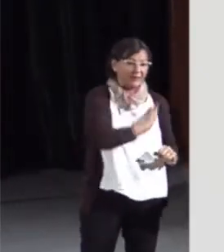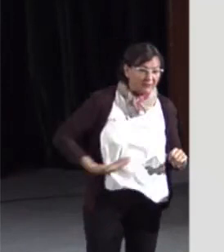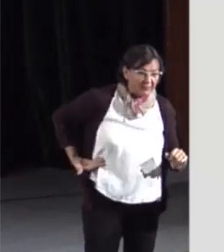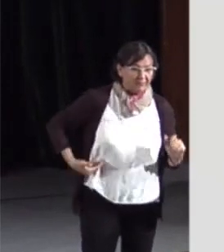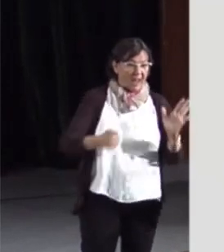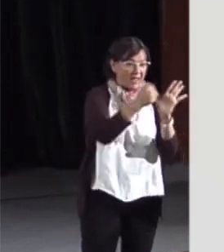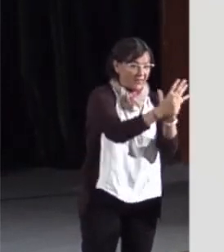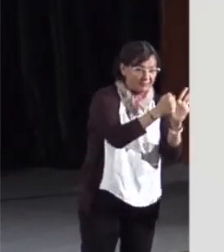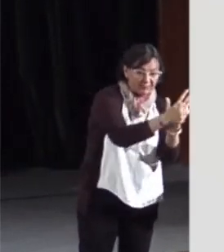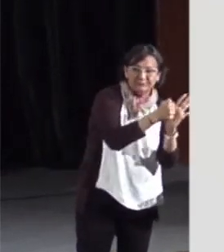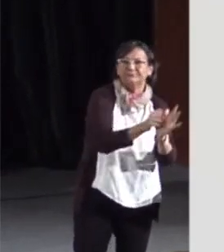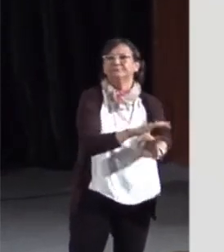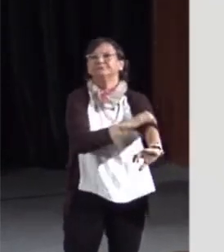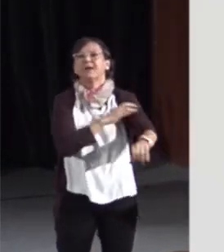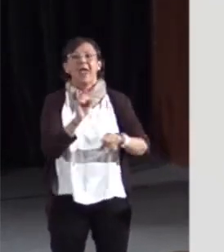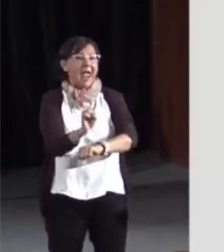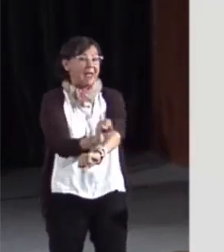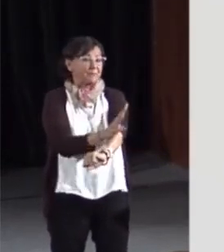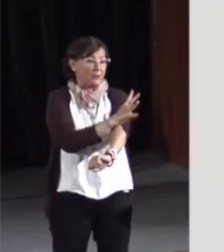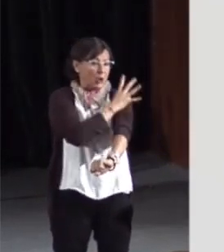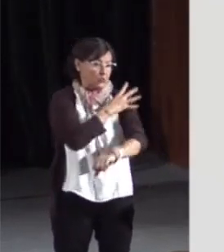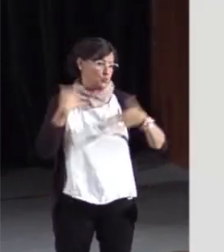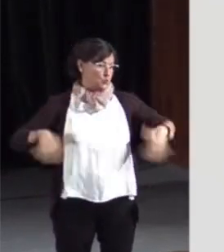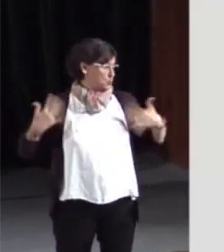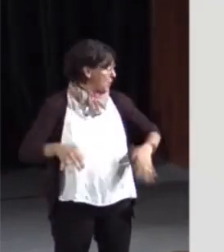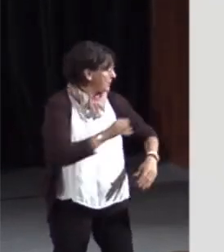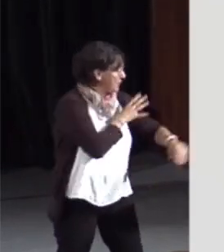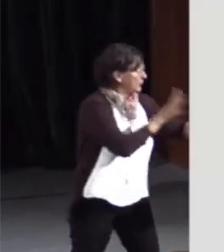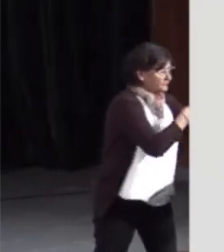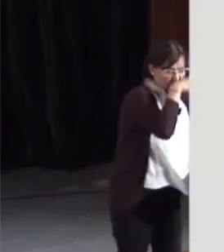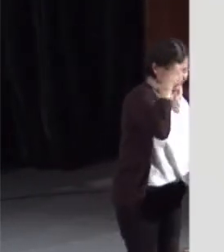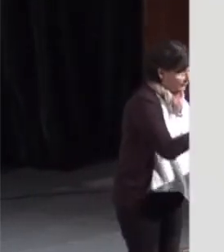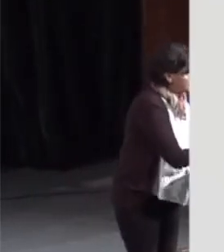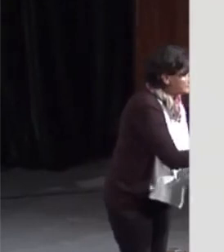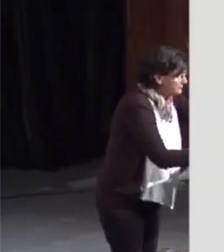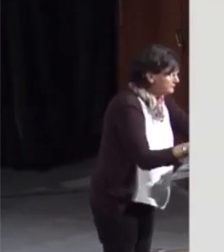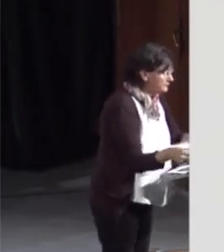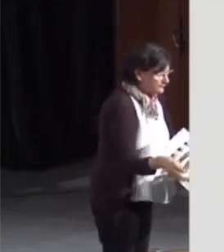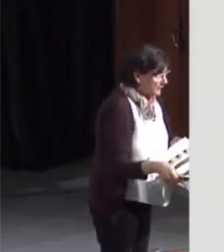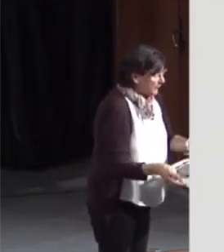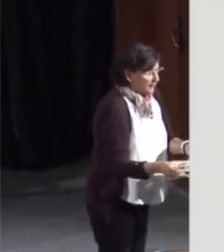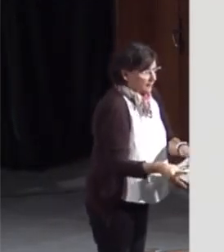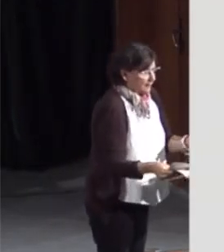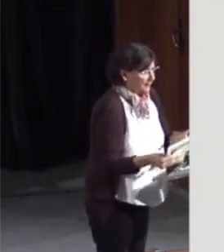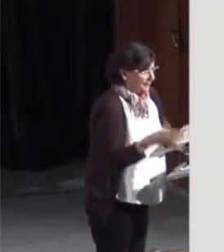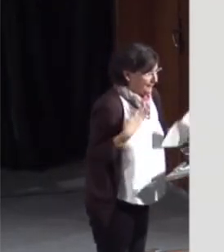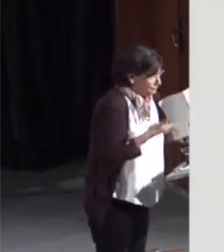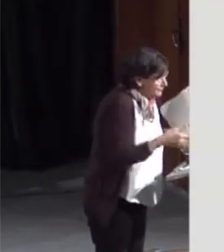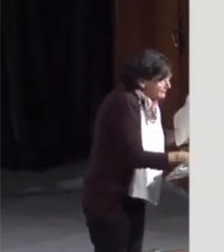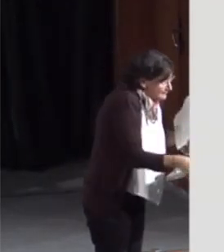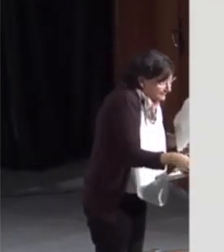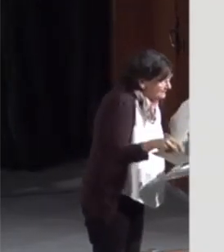de mi expresión. Cuando hablamos de los adjetivos o los adverbios y expresamos emociones como